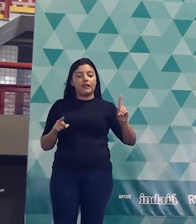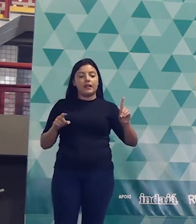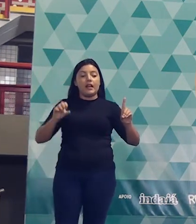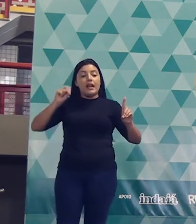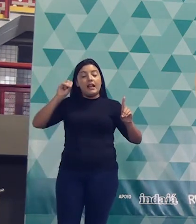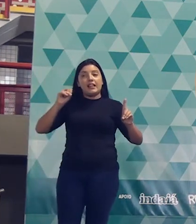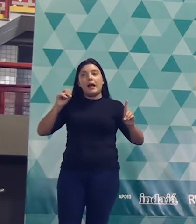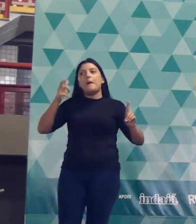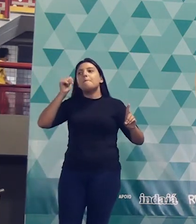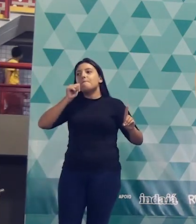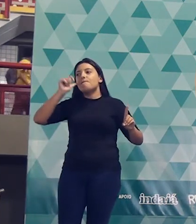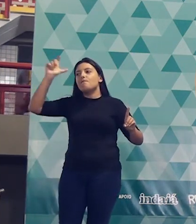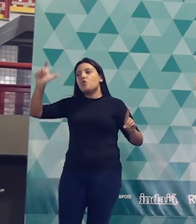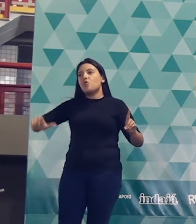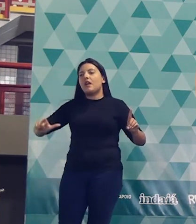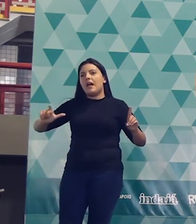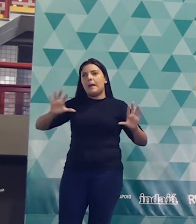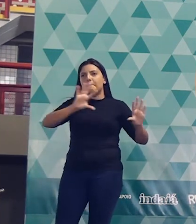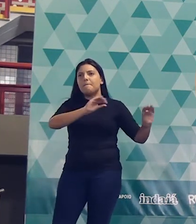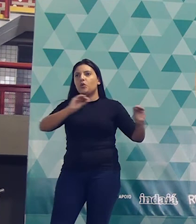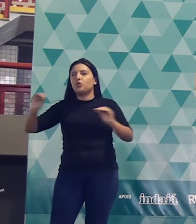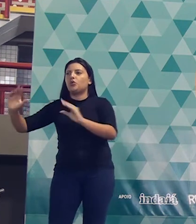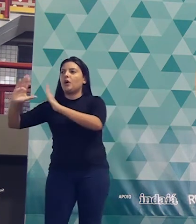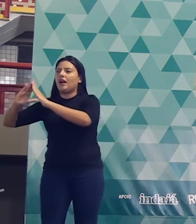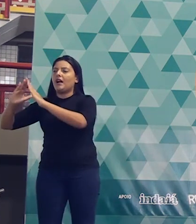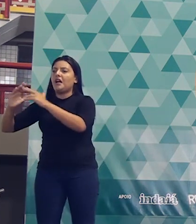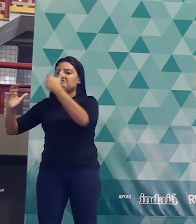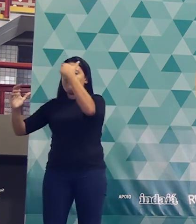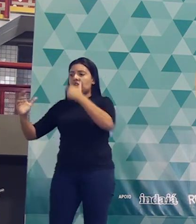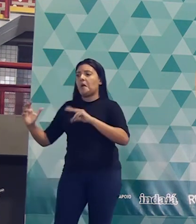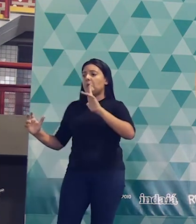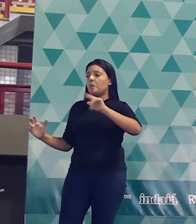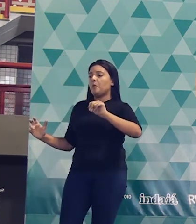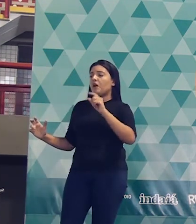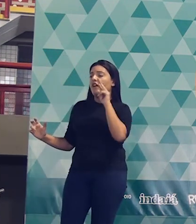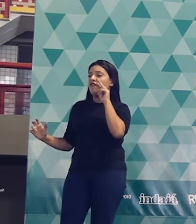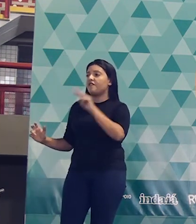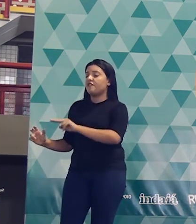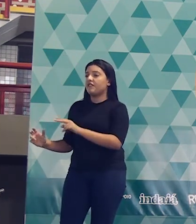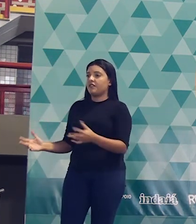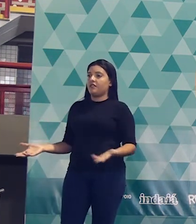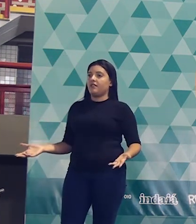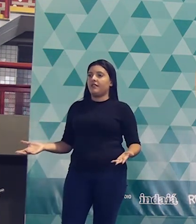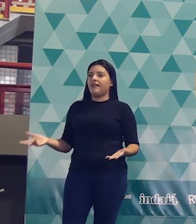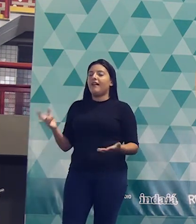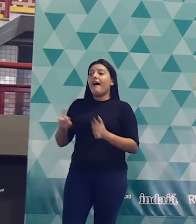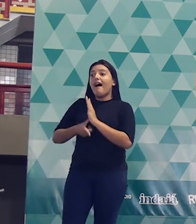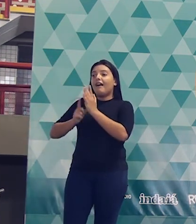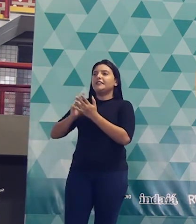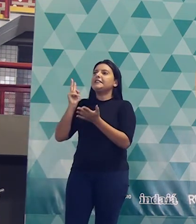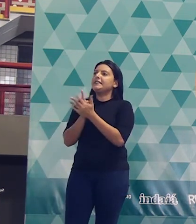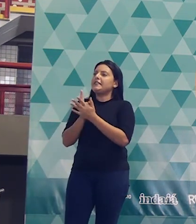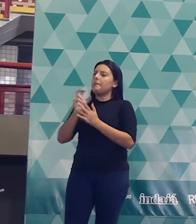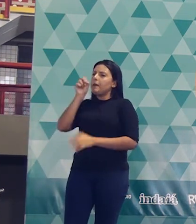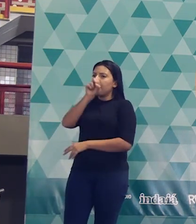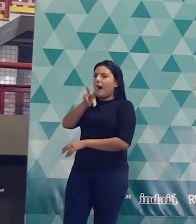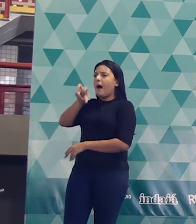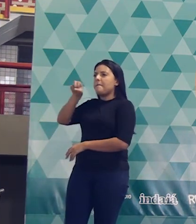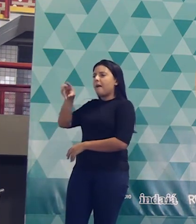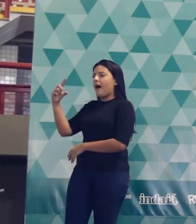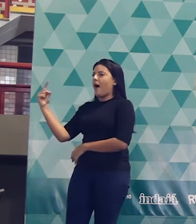de casa, nunca mais ele a viu. Qual é o pressuposto? Costumavam se ver. Costumavam se